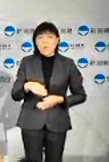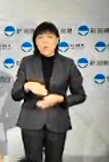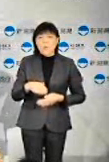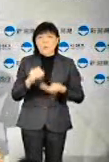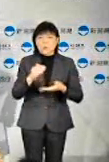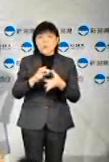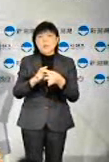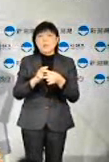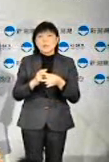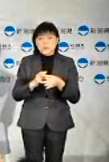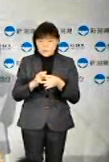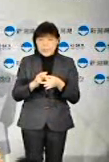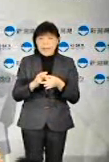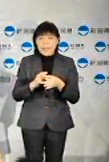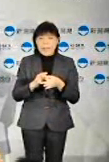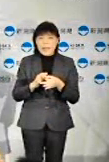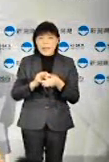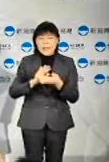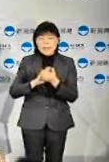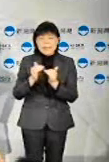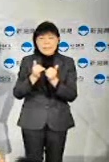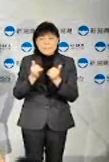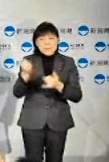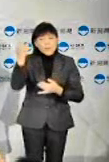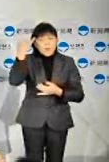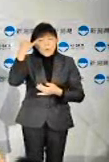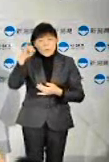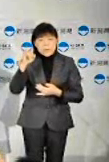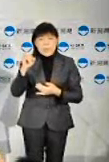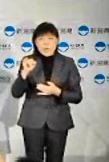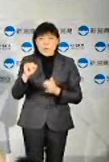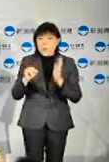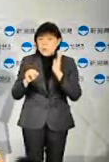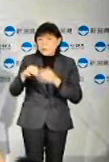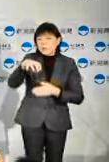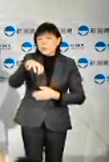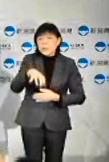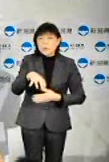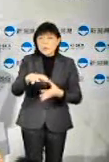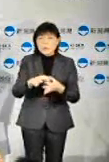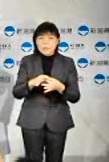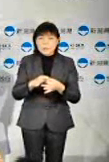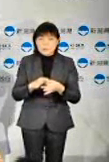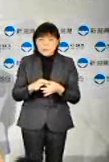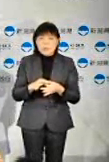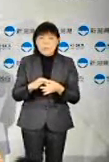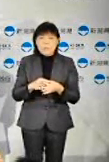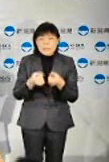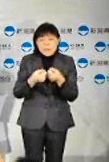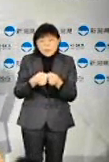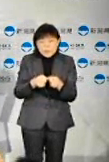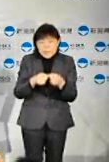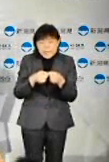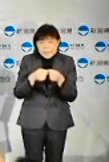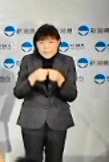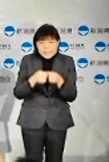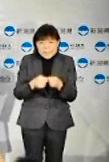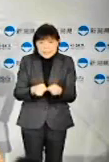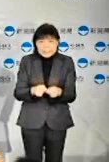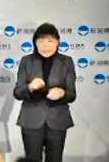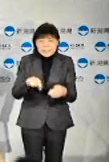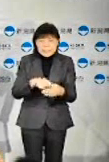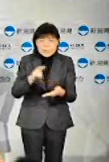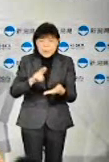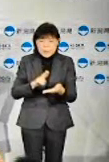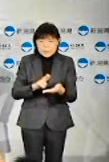から知事の話されているその県民の意見を聞く場を設けるっていう話で、具体的な方針とかっていうのは決まりましたでしょうか。